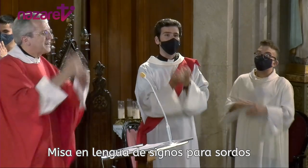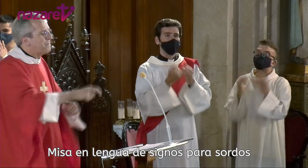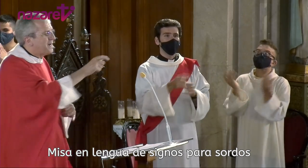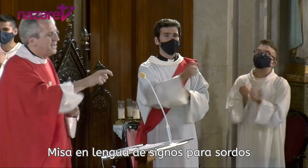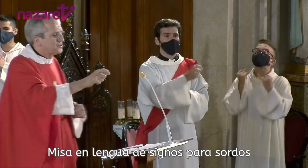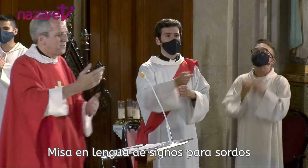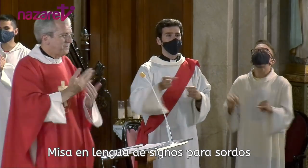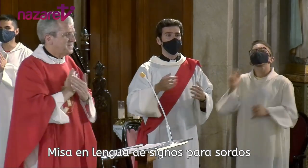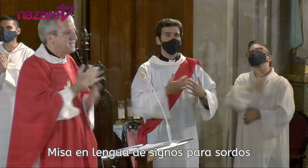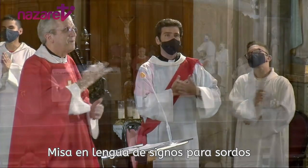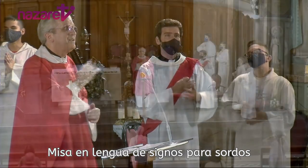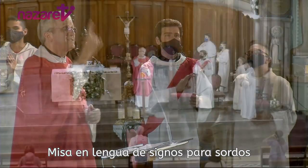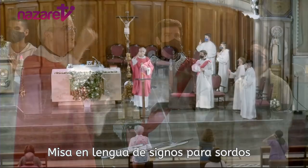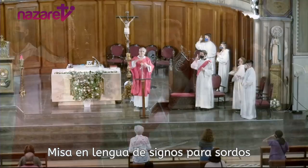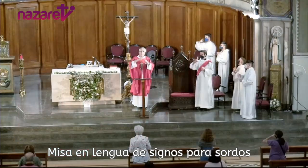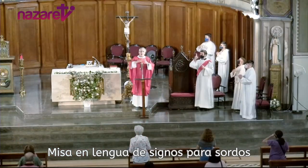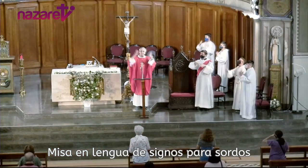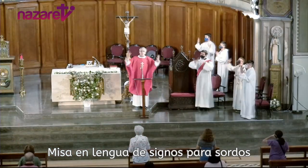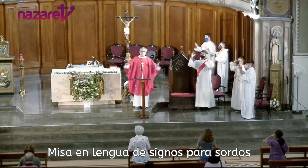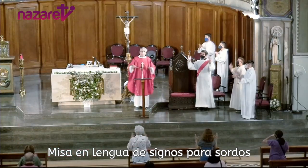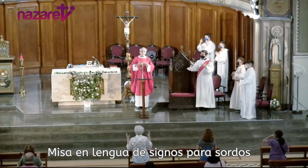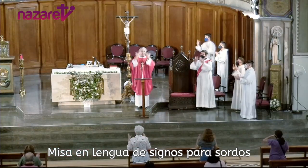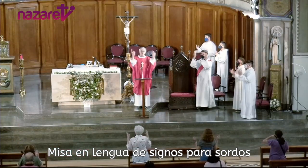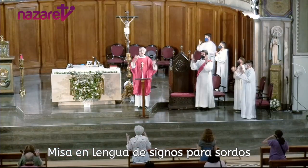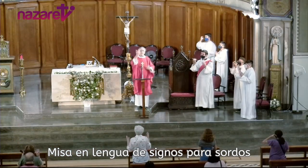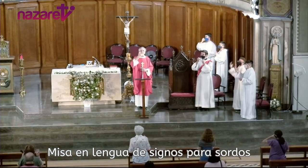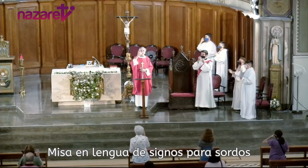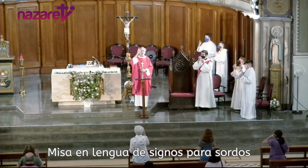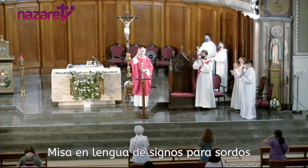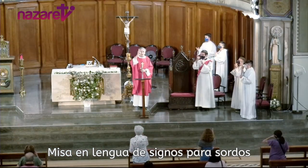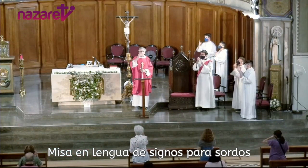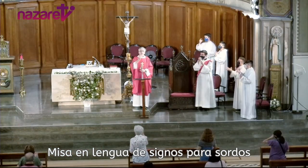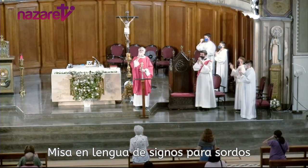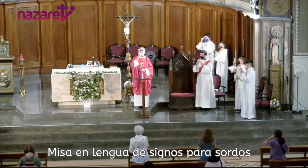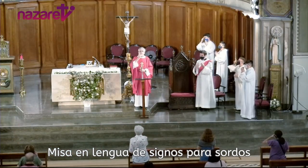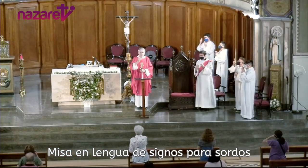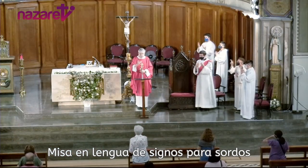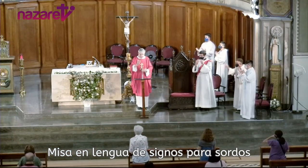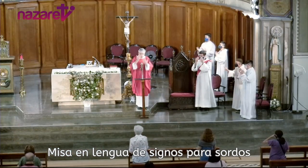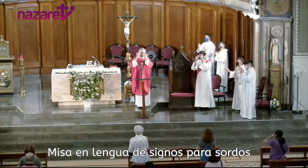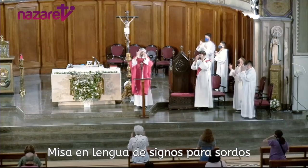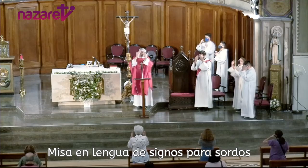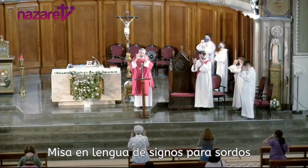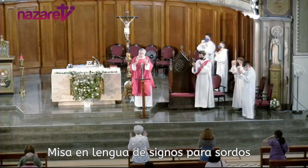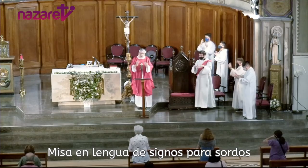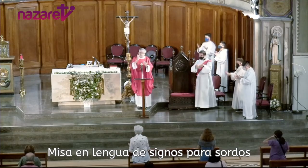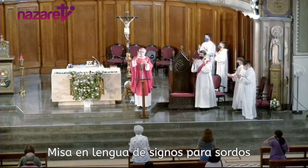paz a los hombres que ama el Señor. Por tu inmensa gloria te alabamos, te bendecimos, te adoramos,